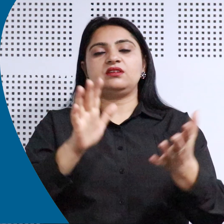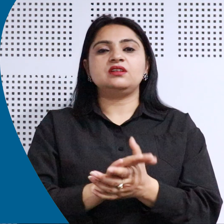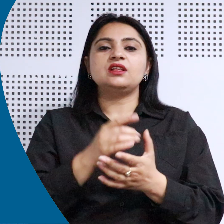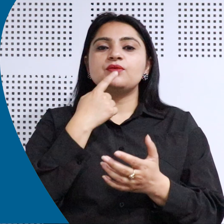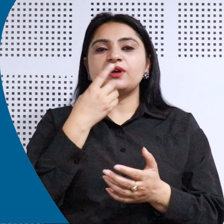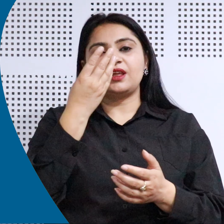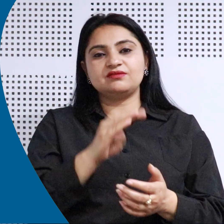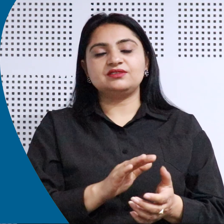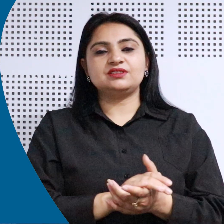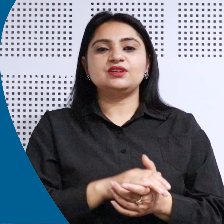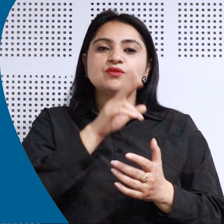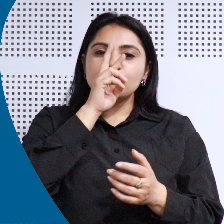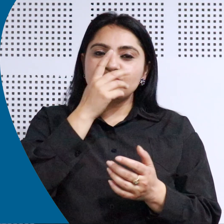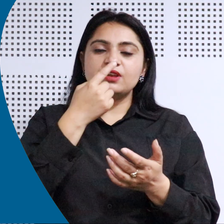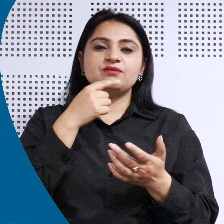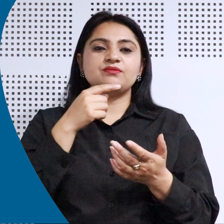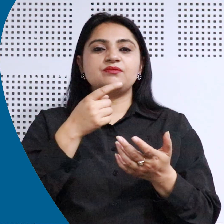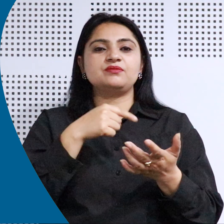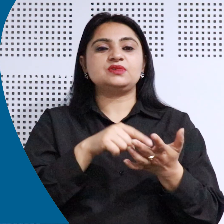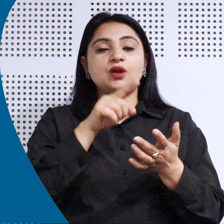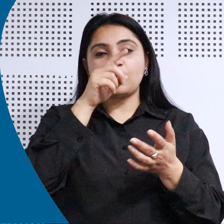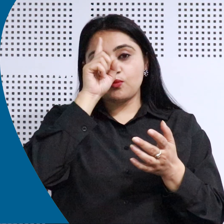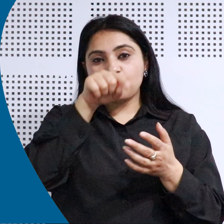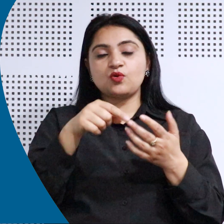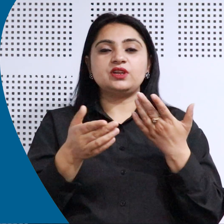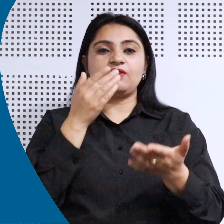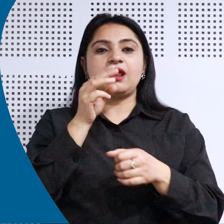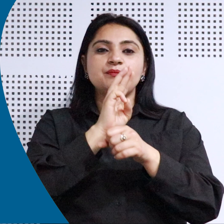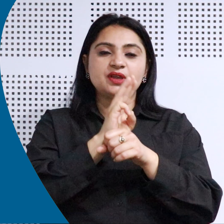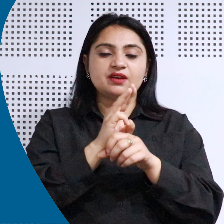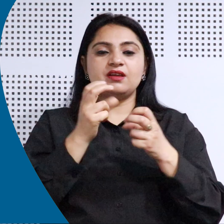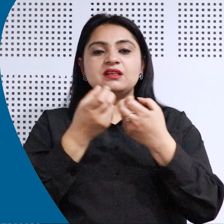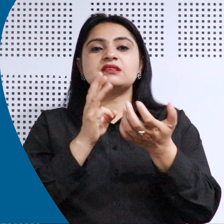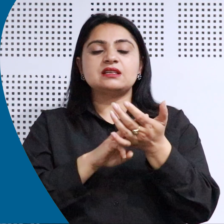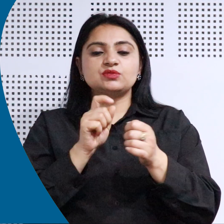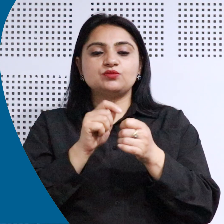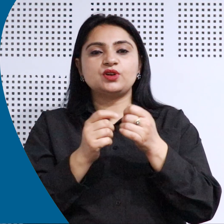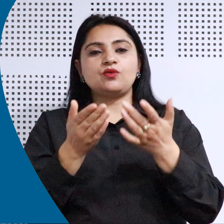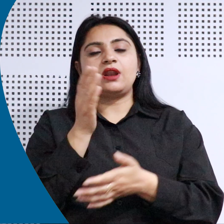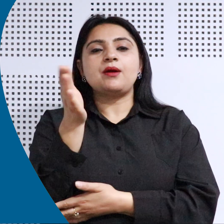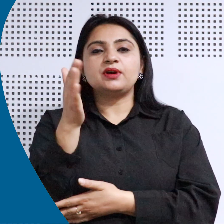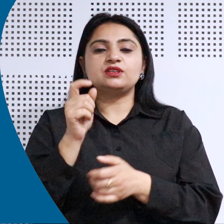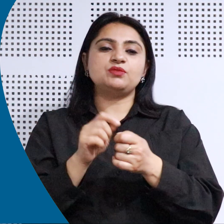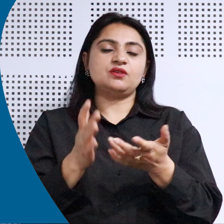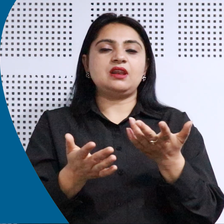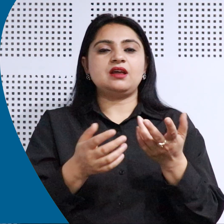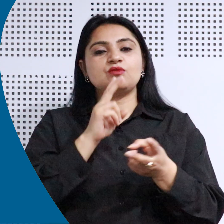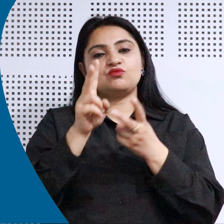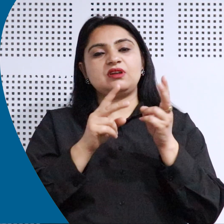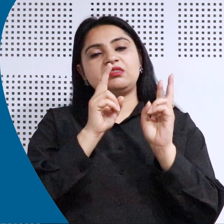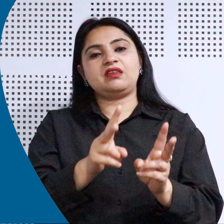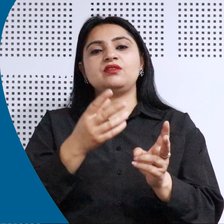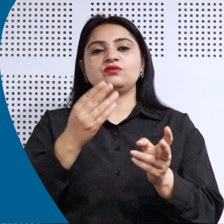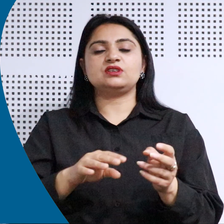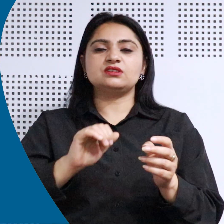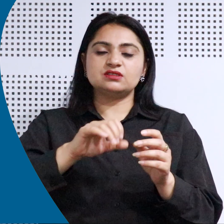स्वाभाविक। त्यही भोलिका दिनमा चाहिँ मेयरहरू चाहिँ सांसद हुनुहोला, मन्त्री हुनुहोला, त्यसपछि त्यो कुराहरू सेम त्यही हो। त्यसो मेरो भन्नु केही